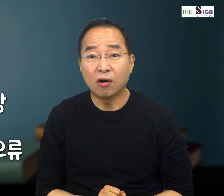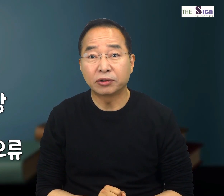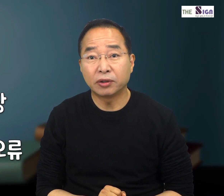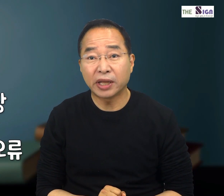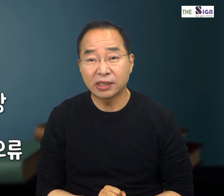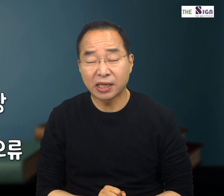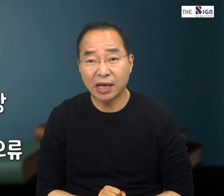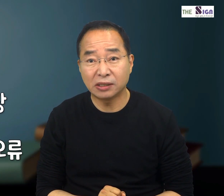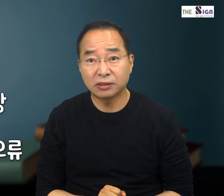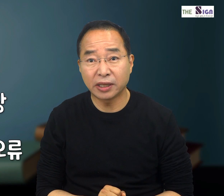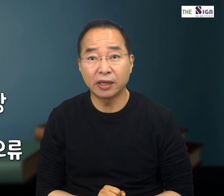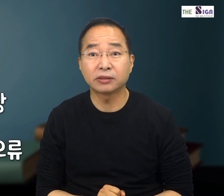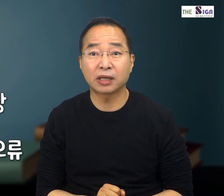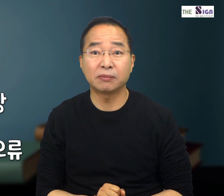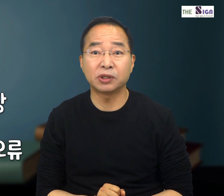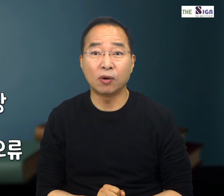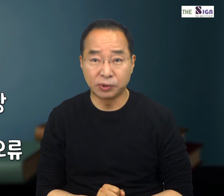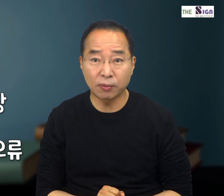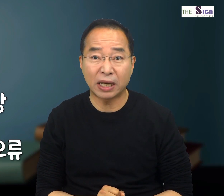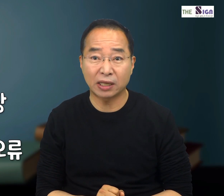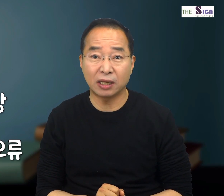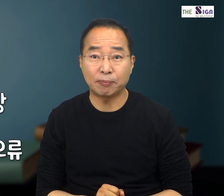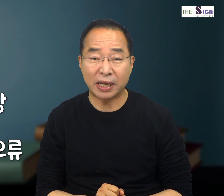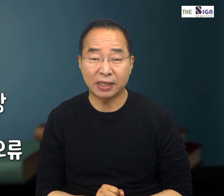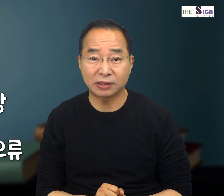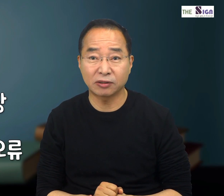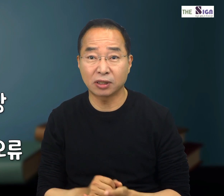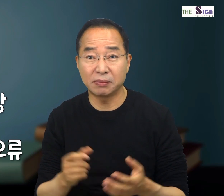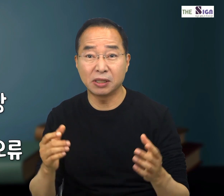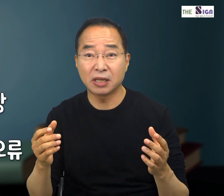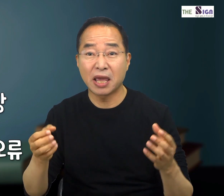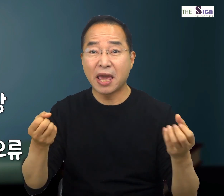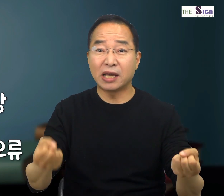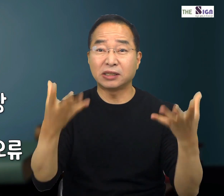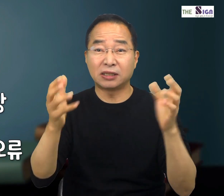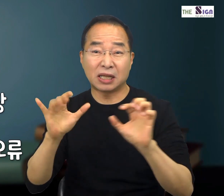어떤 행사가 있는데 사람들이 엄청나게 많이 갔어. 그러면 행사하는 사람